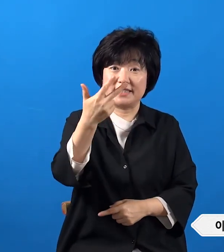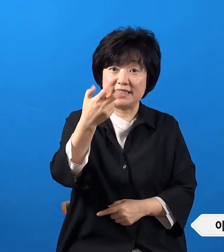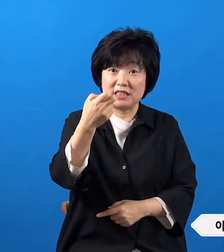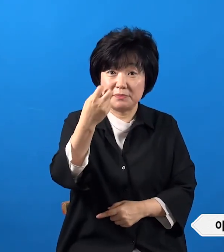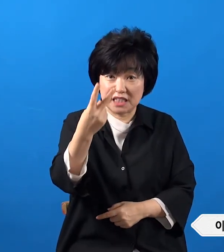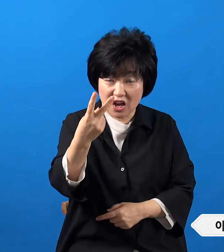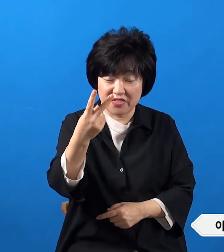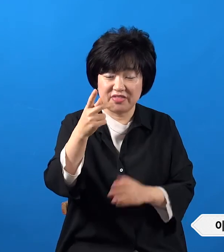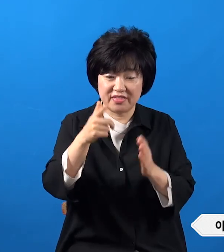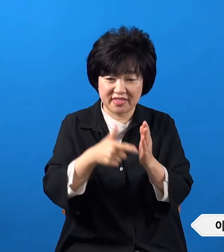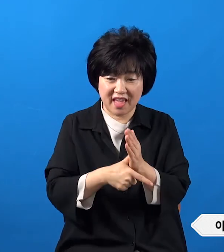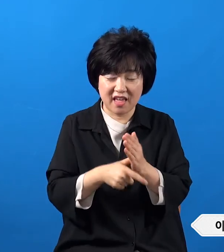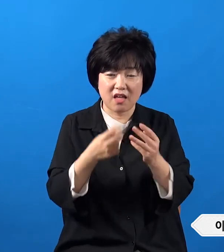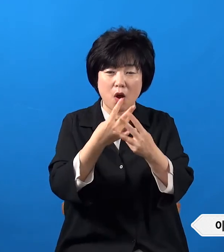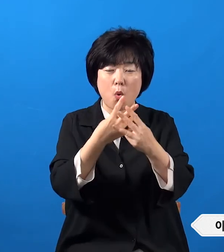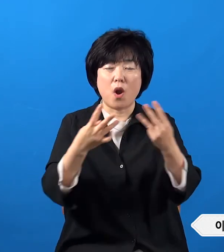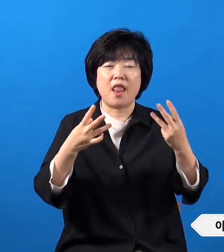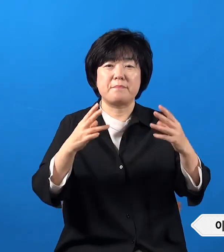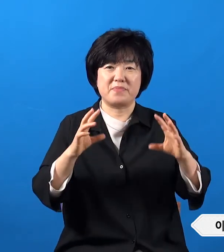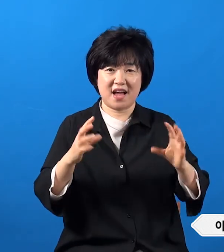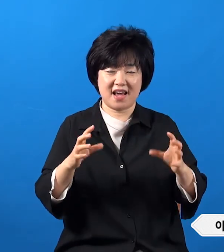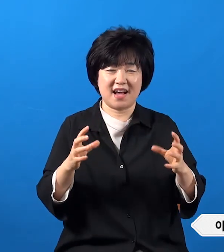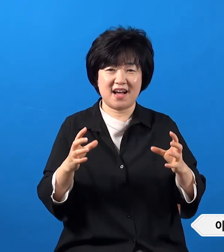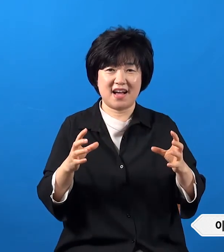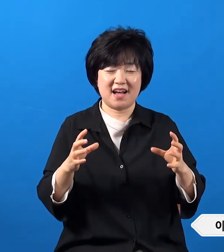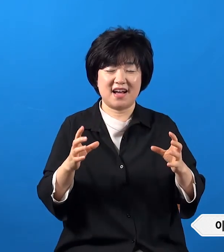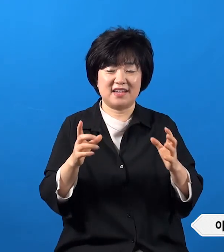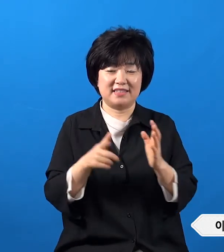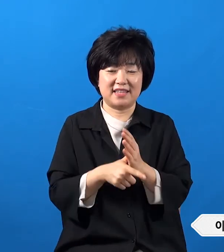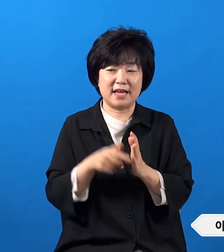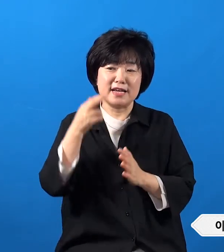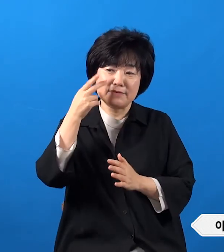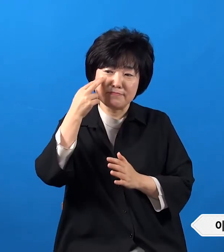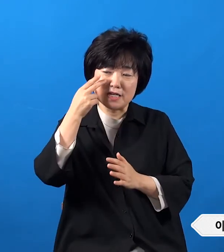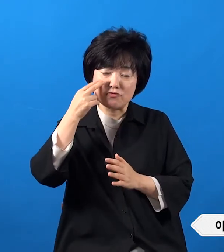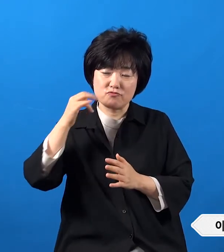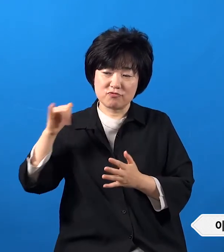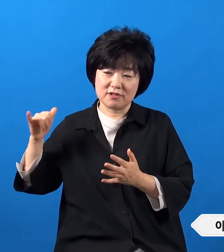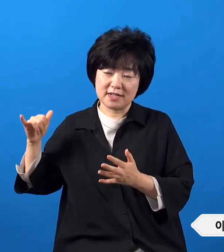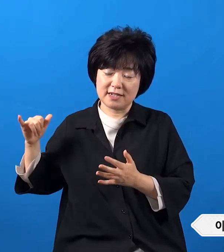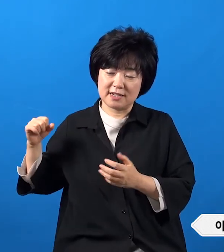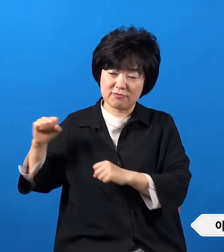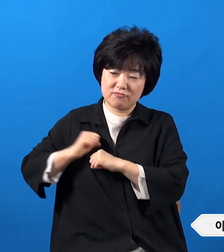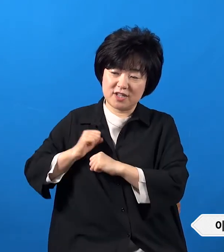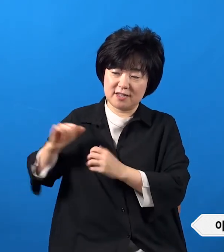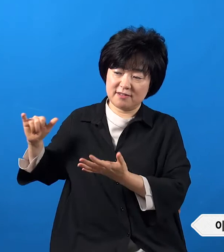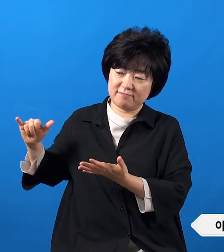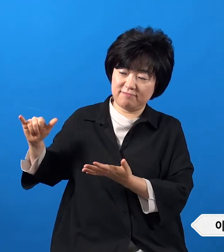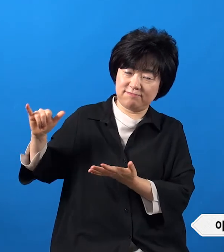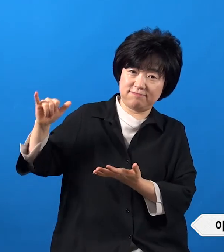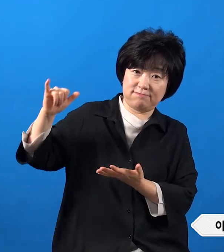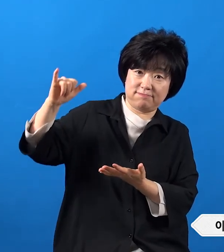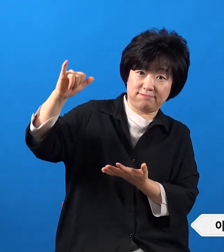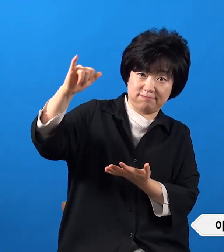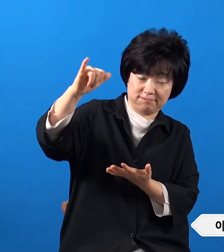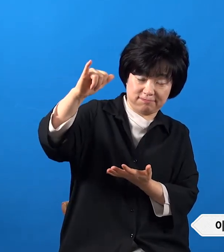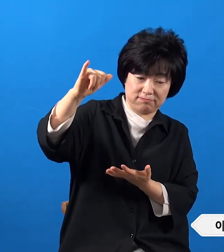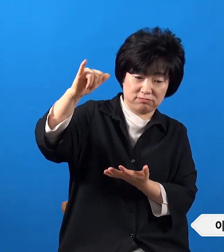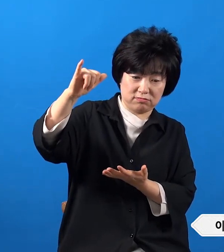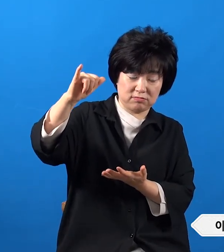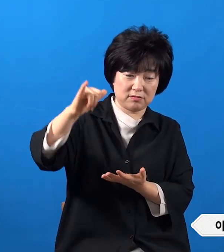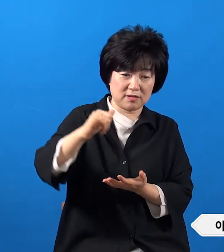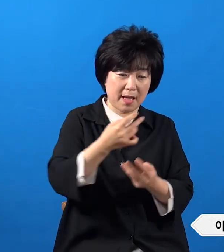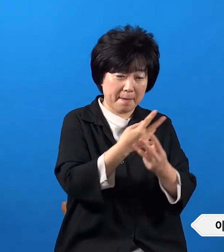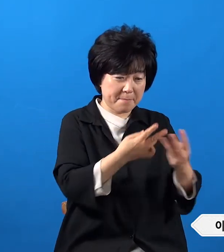1972년에 월남전을 배경으로 한 미군 조종사와 그리고 베트남의 킴